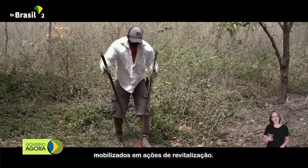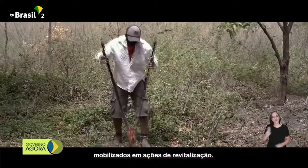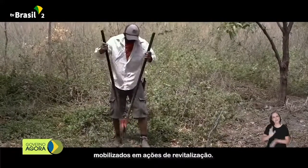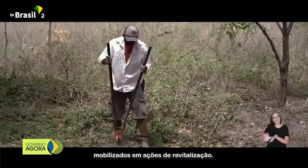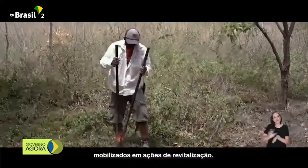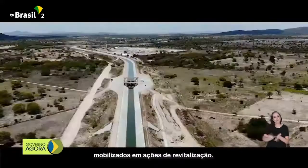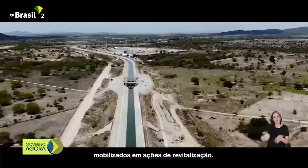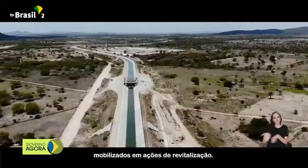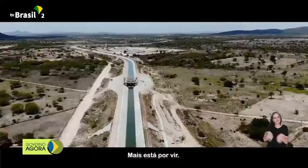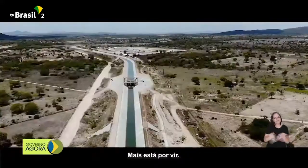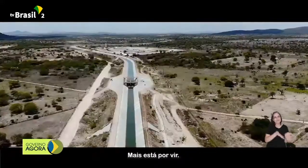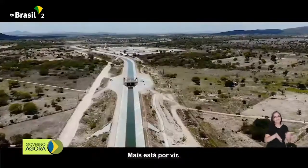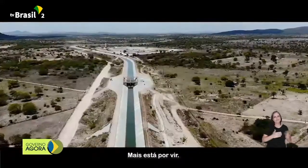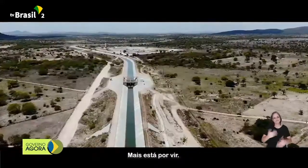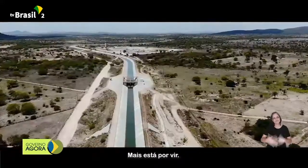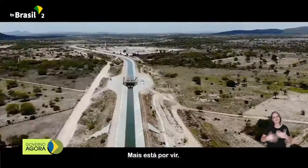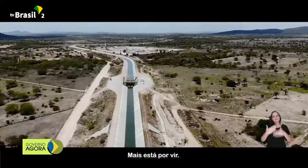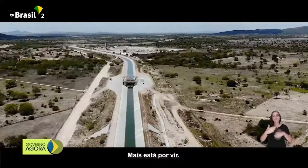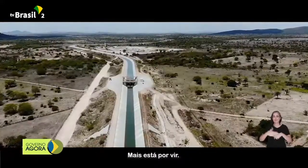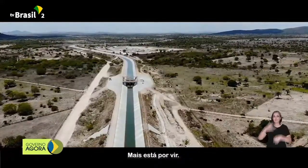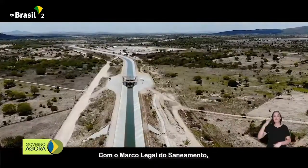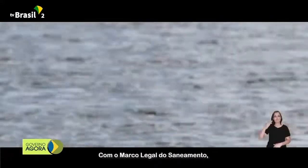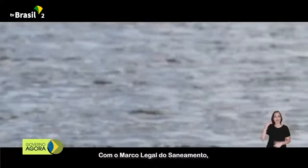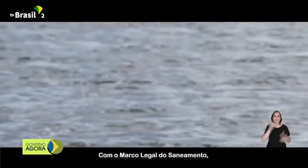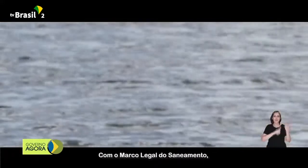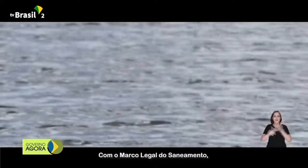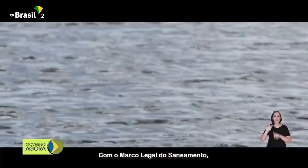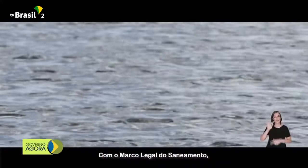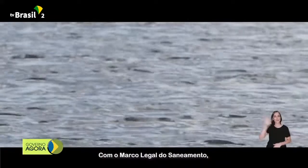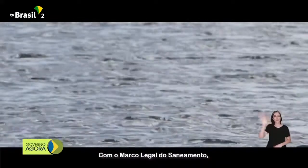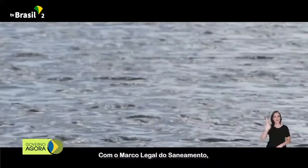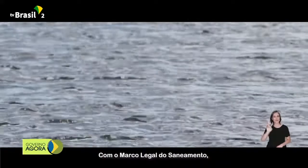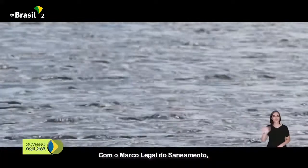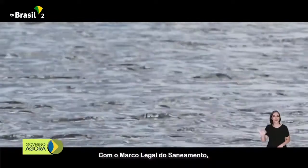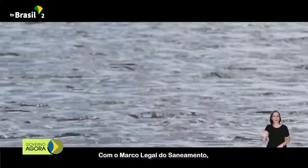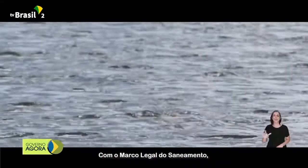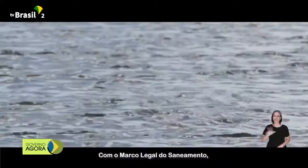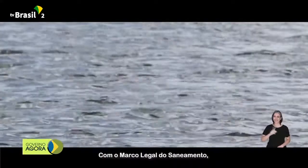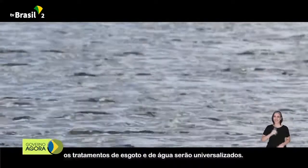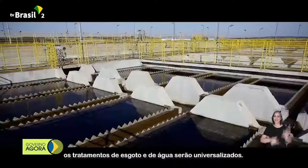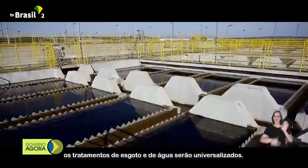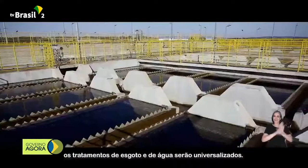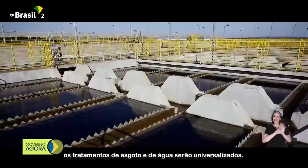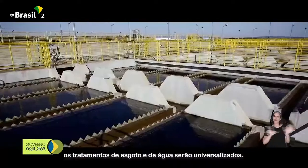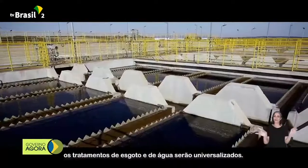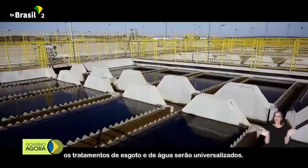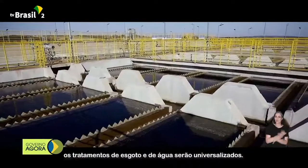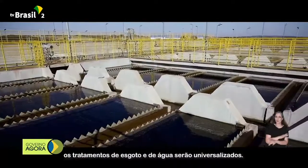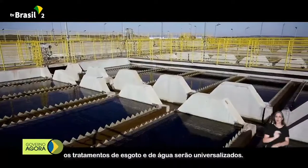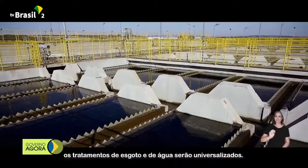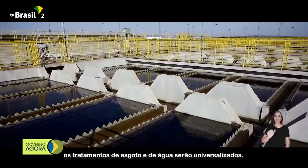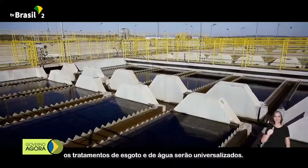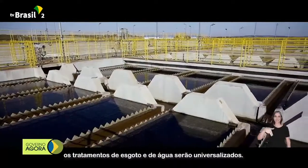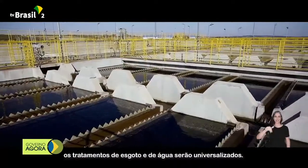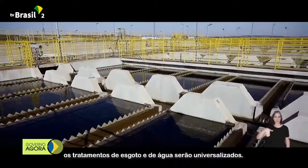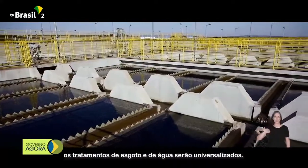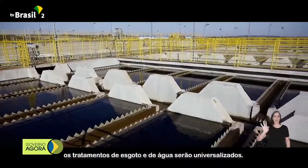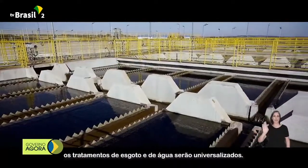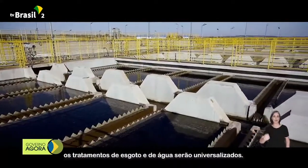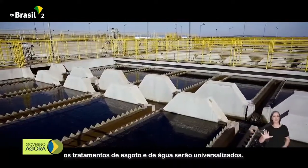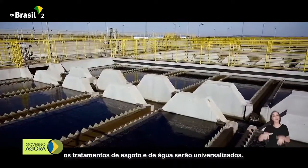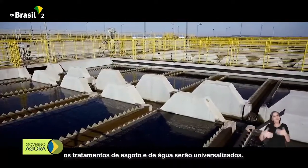de revitalização. Mais está por vir. Com o marco legal do saneamento, os tratamentos de esgoto e de água